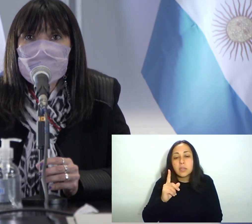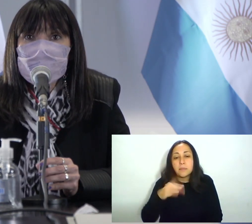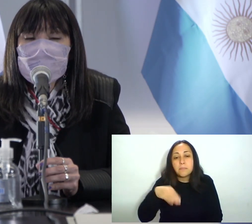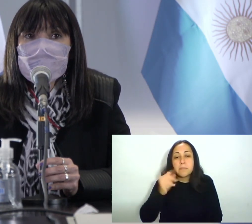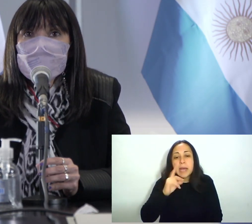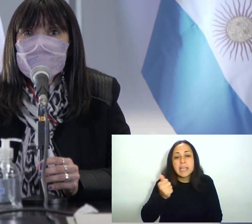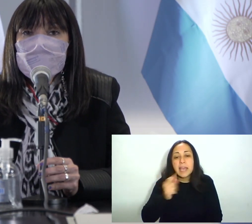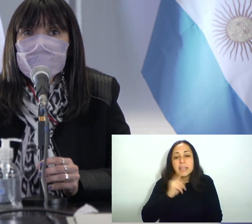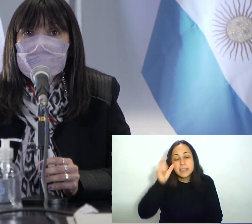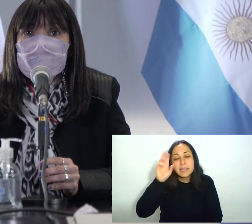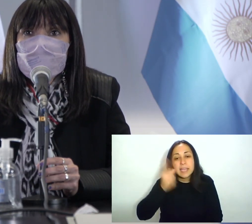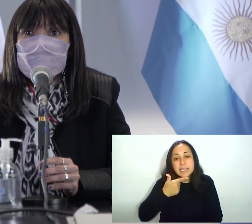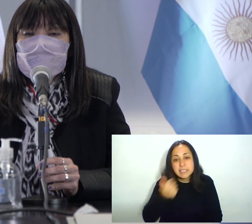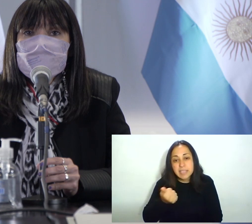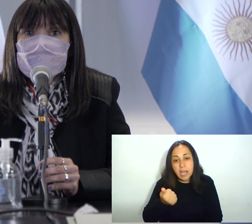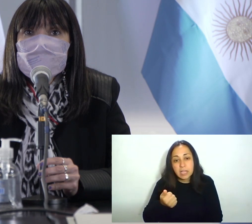la mano levantada.